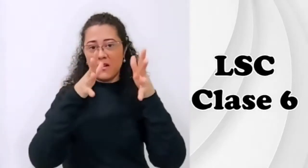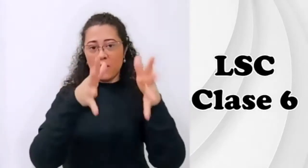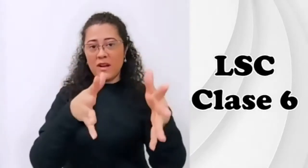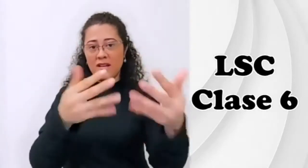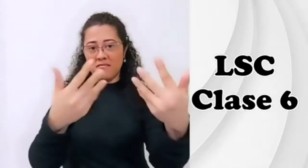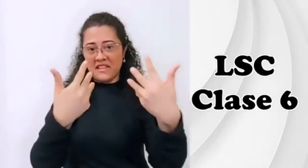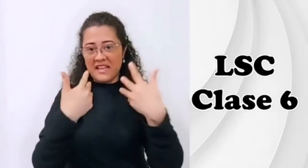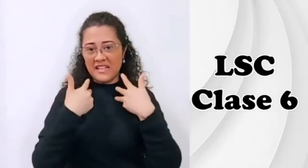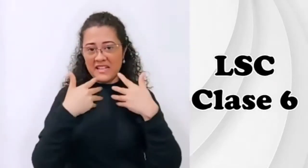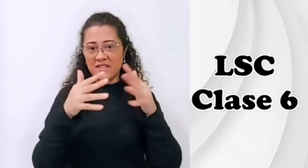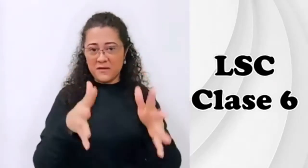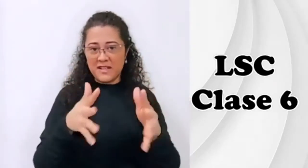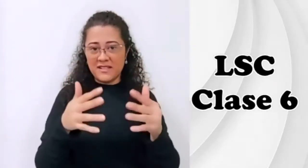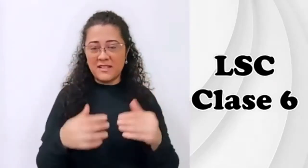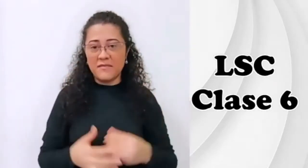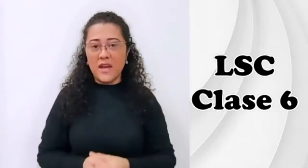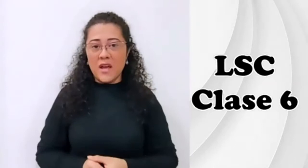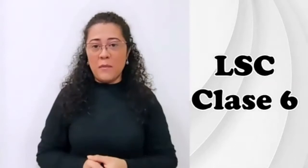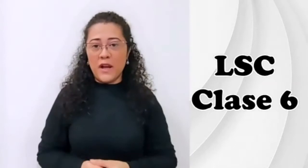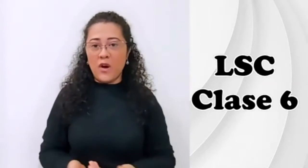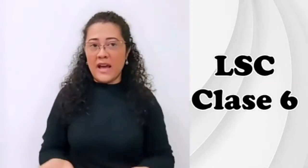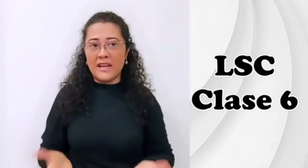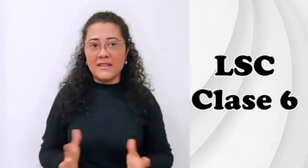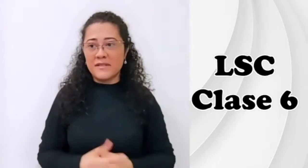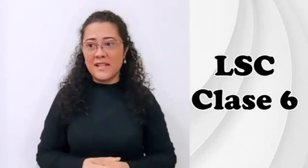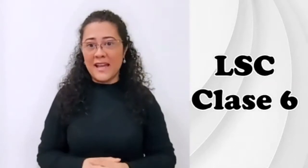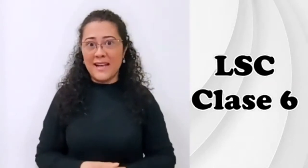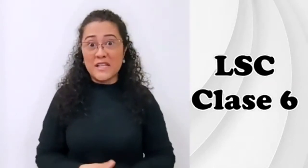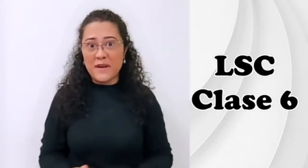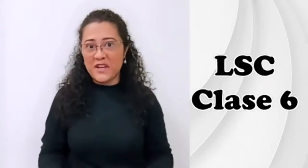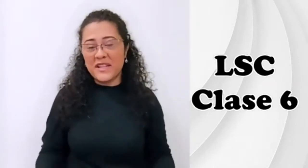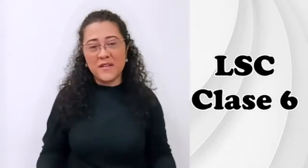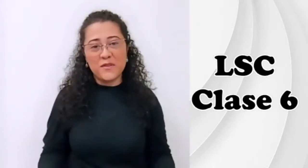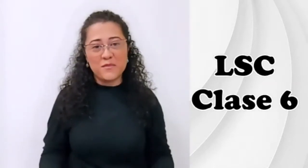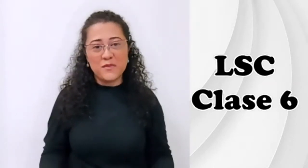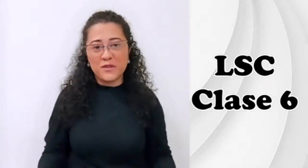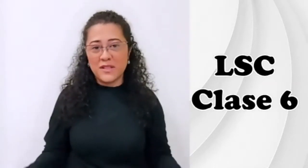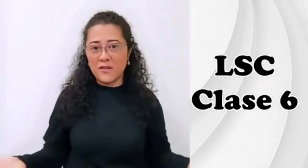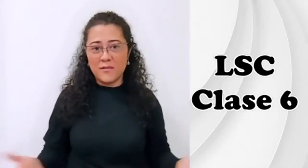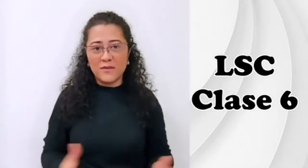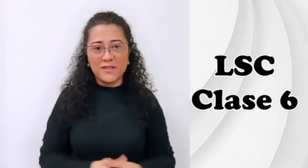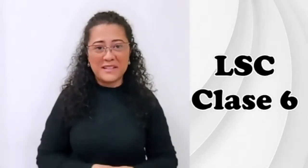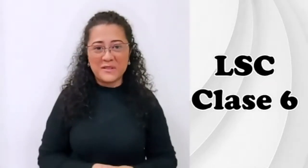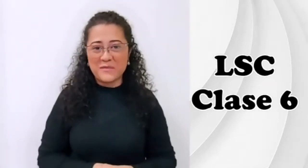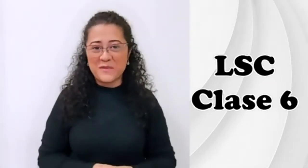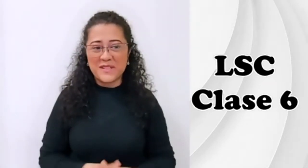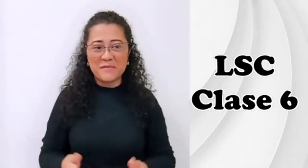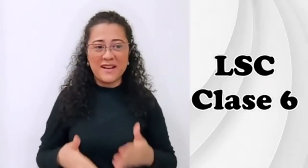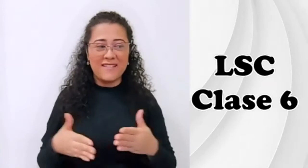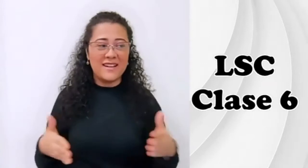como la dirección, así. Pero en el español tenemos muchos sinónimos, ¿cierto? Muchas palabras